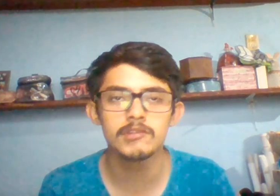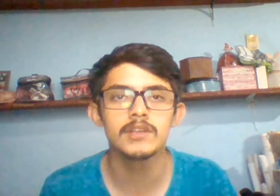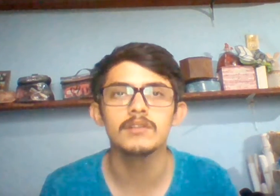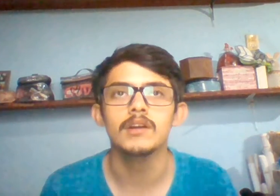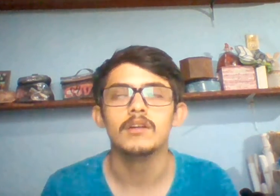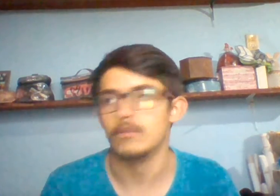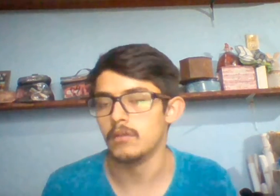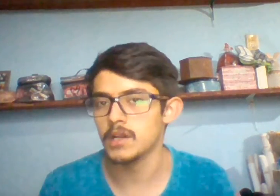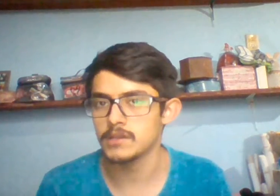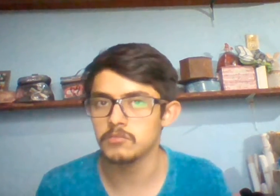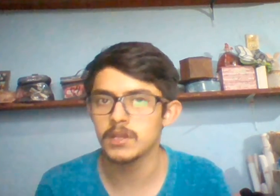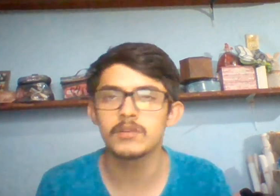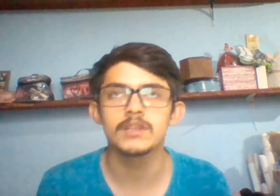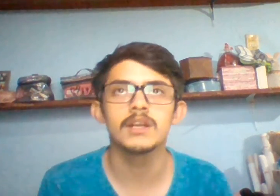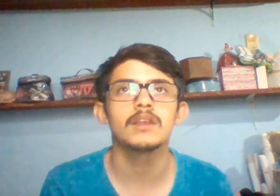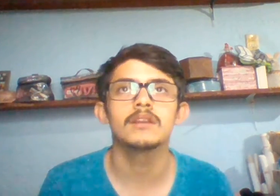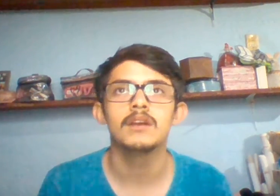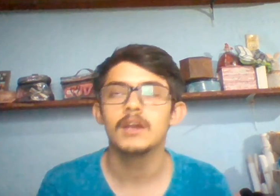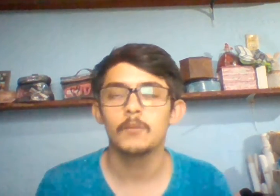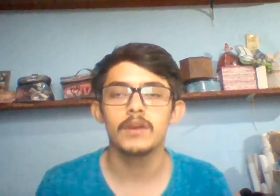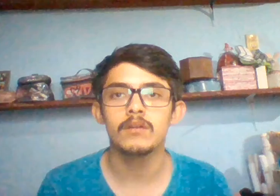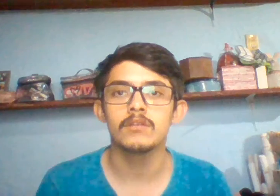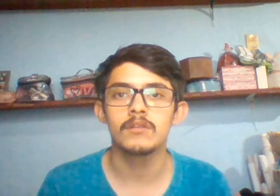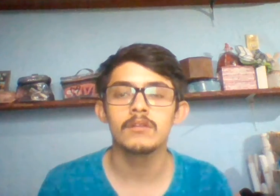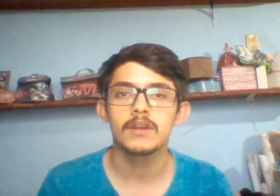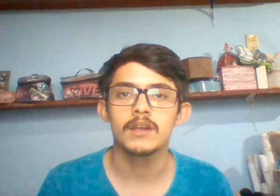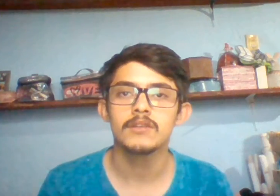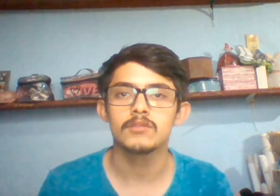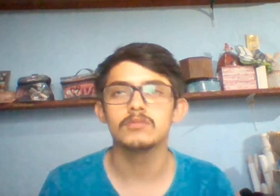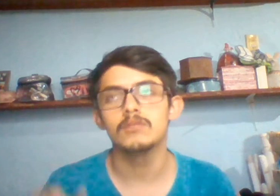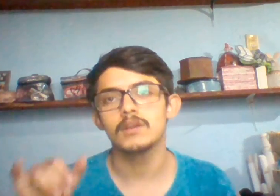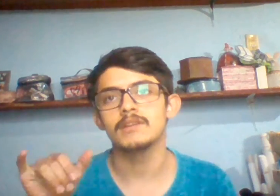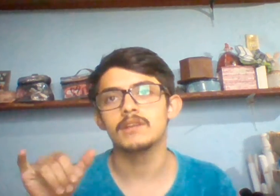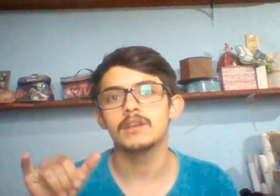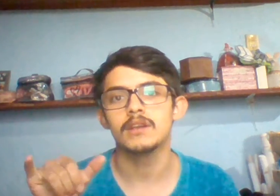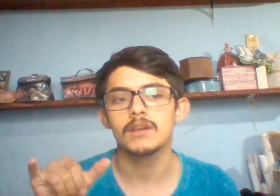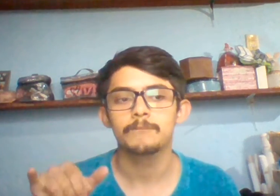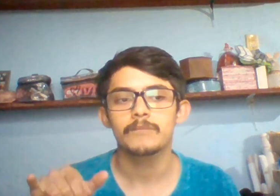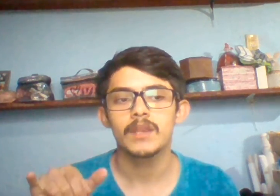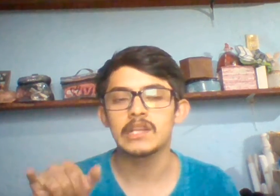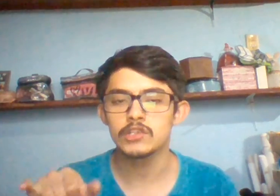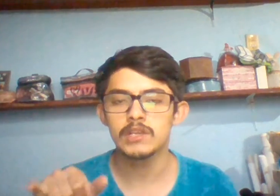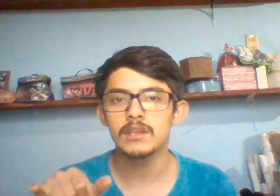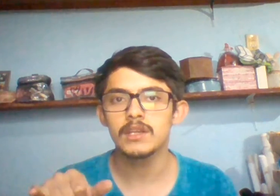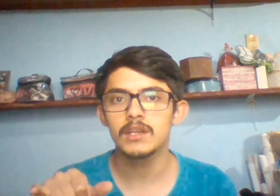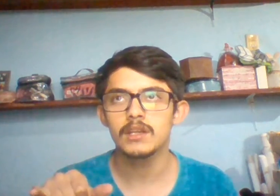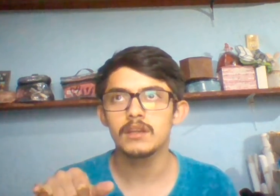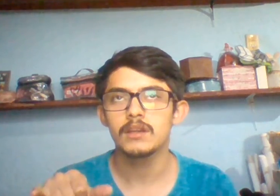coseno o a las de una corriente alterna, pero con que su anchura